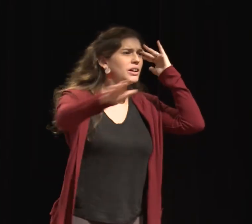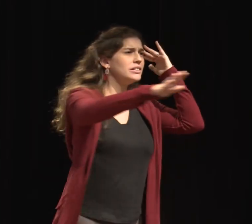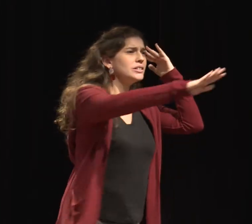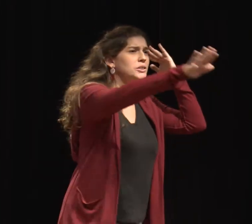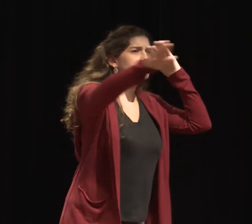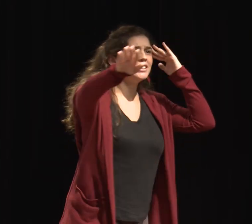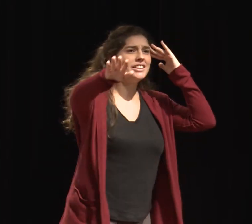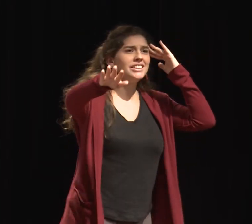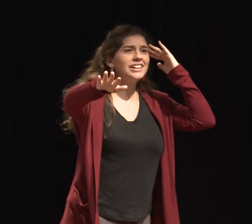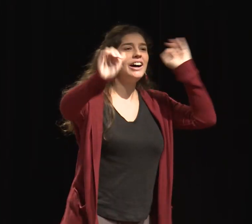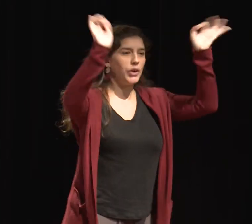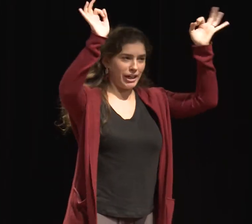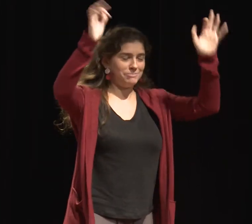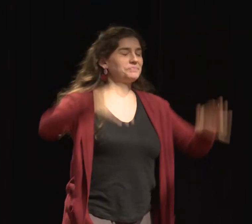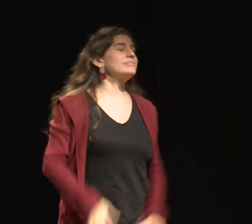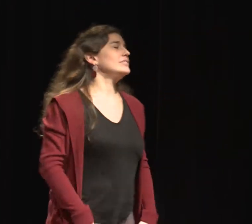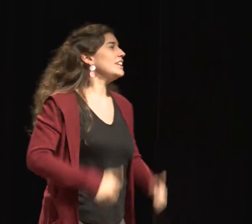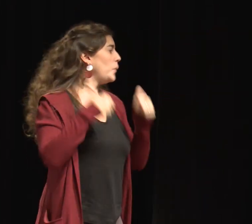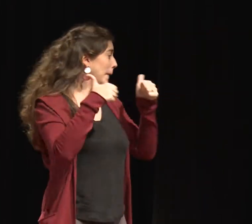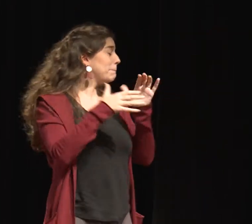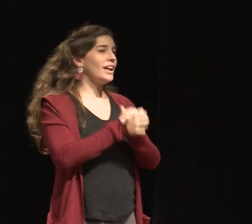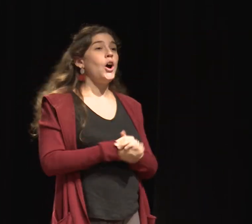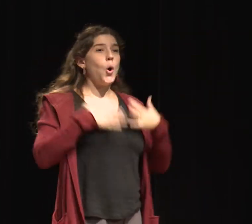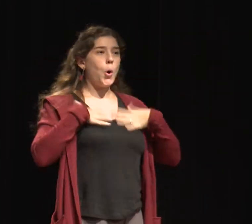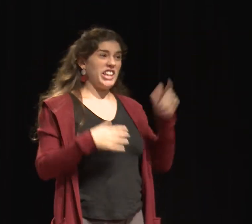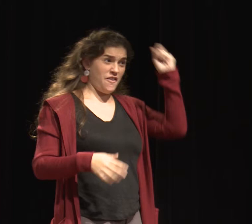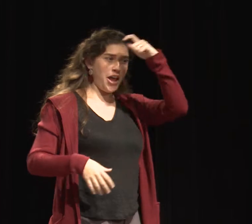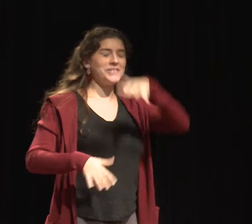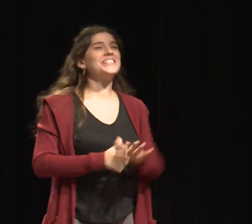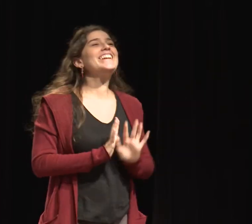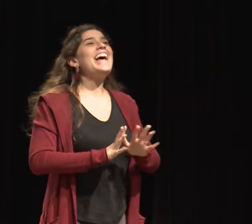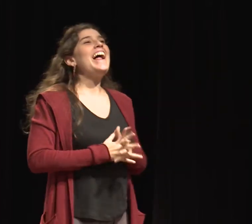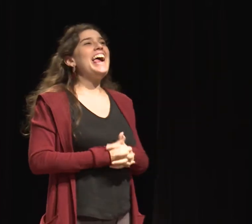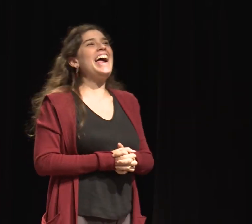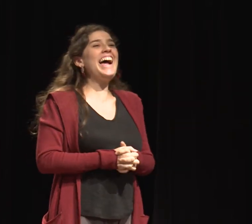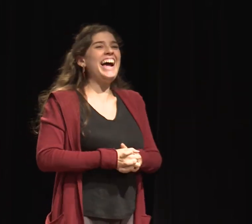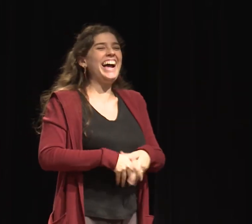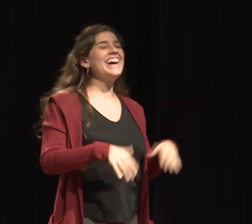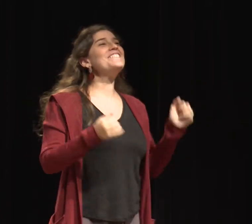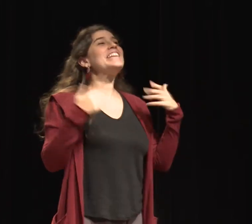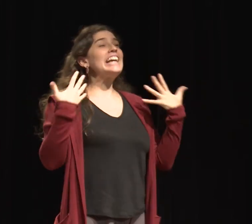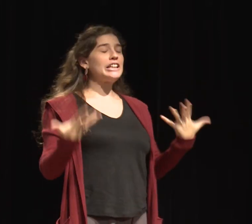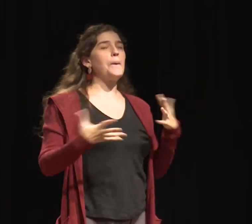Vocês estão entendendo? Tá ok. Tá difícil.